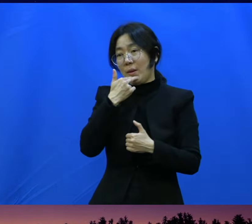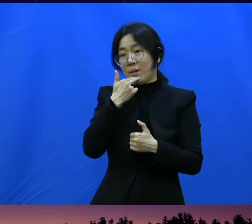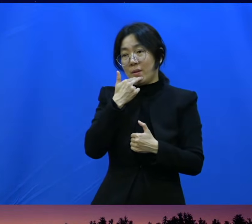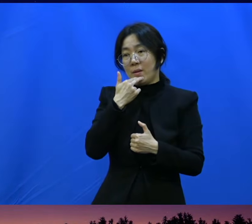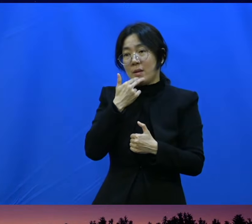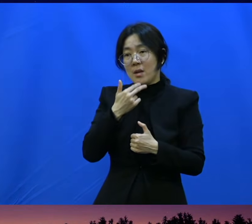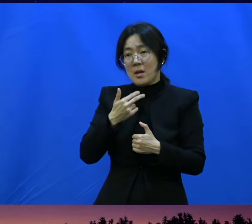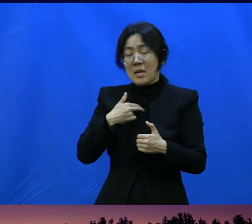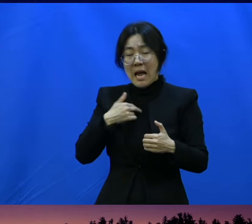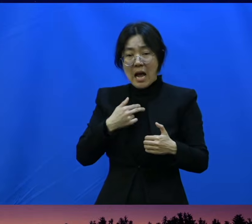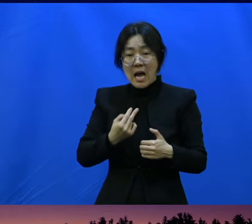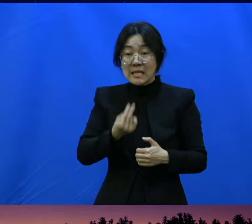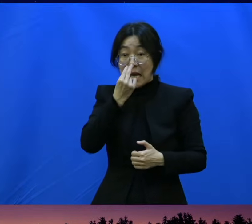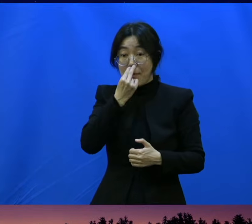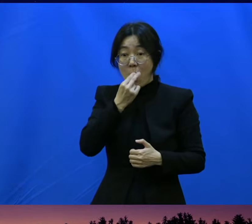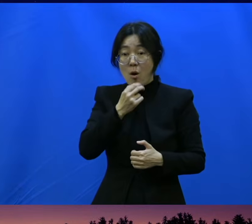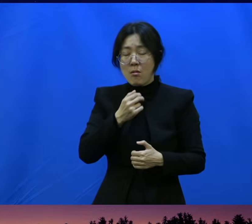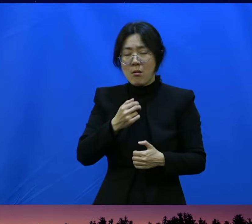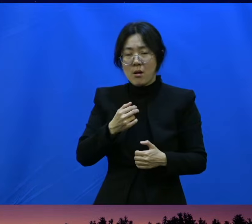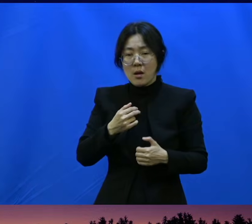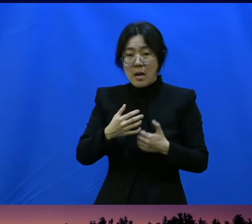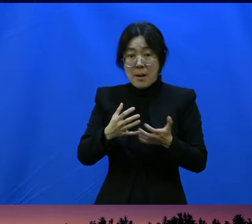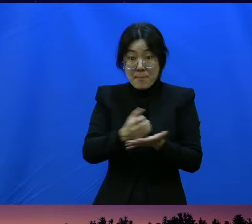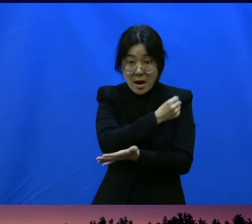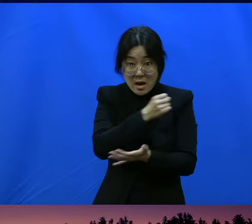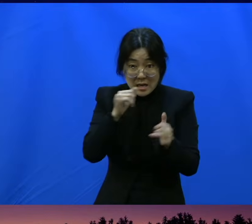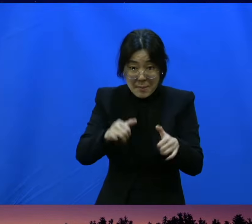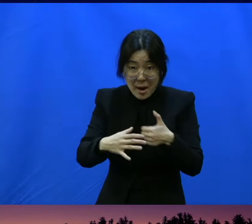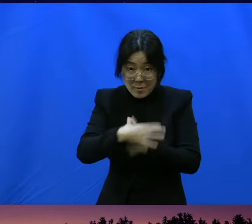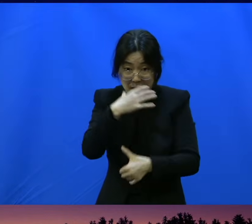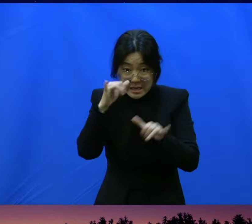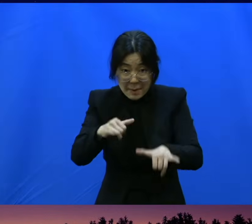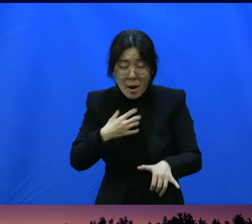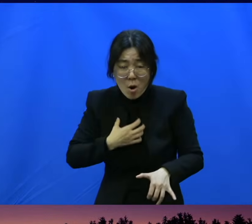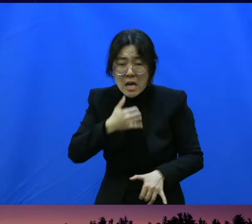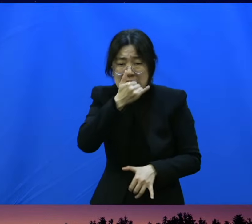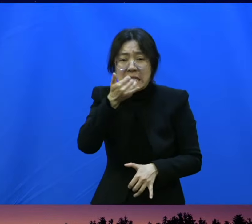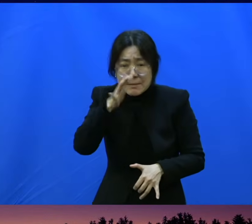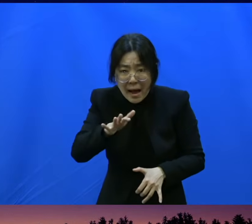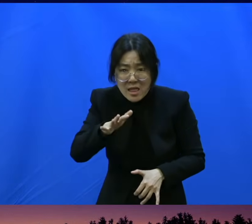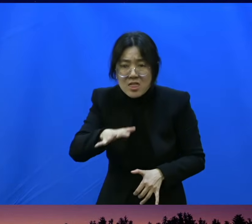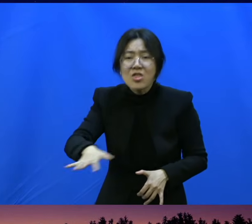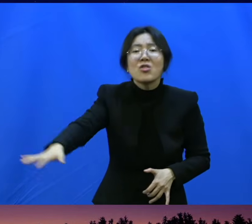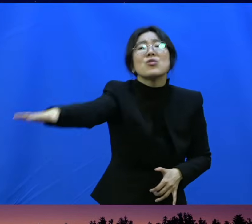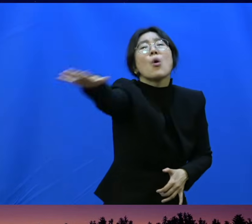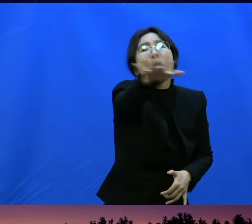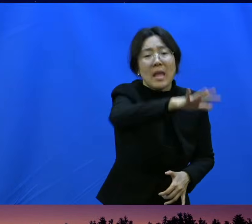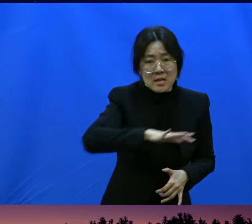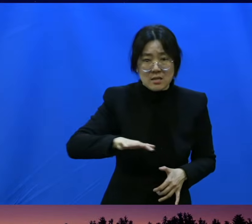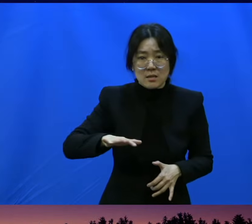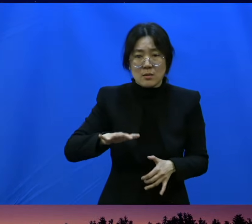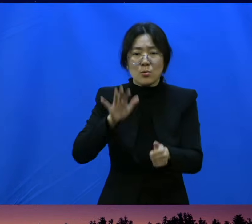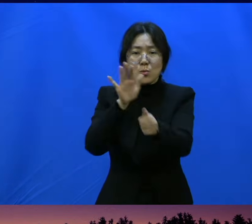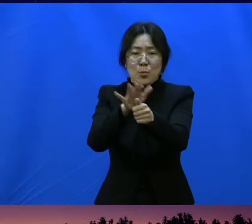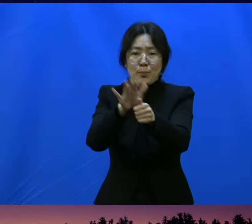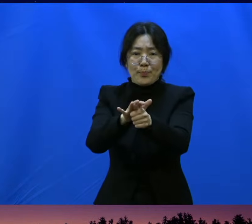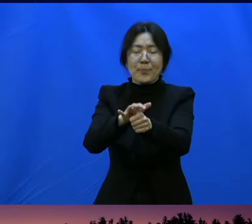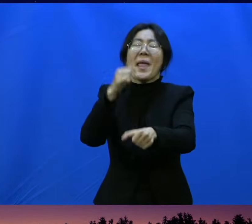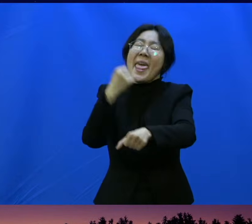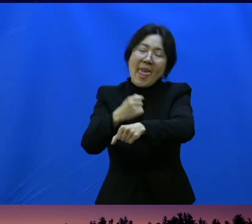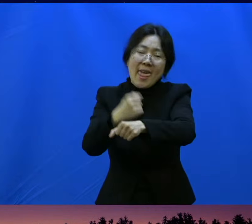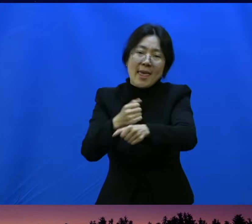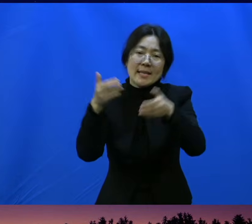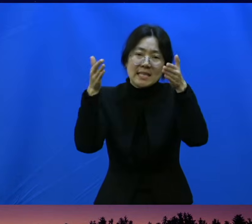이 세상에 어떤 피난처를 찾는 것이 아니라 하나님 안에서 피난처를 찾게 되니까